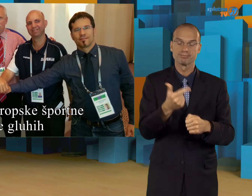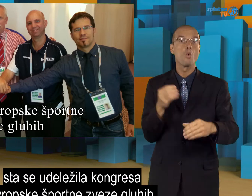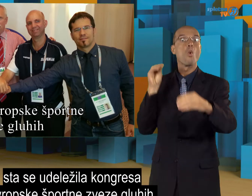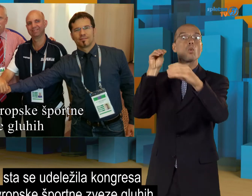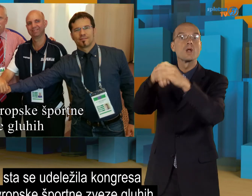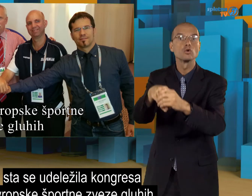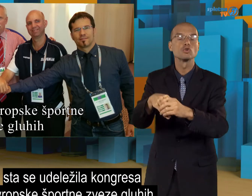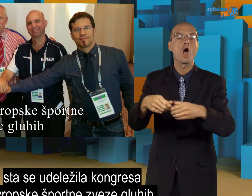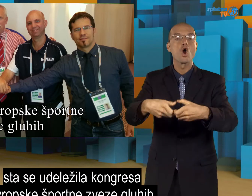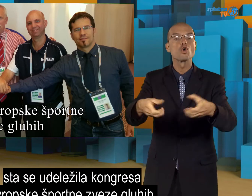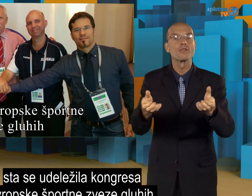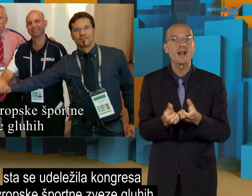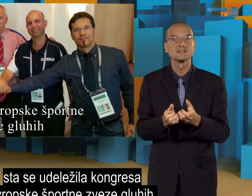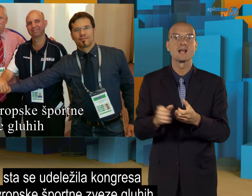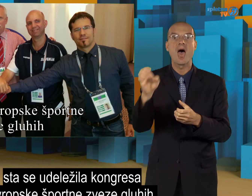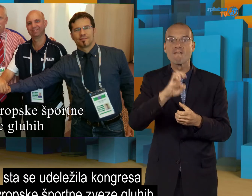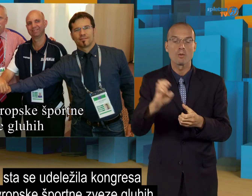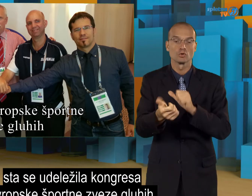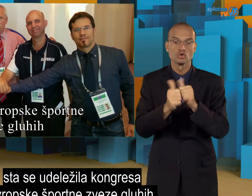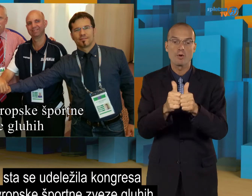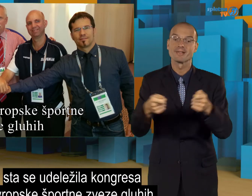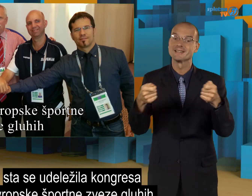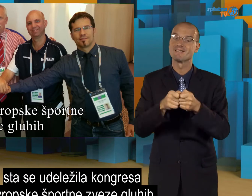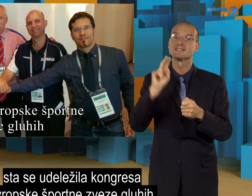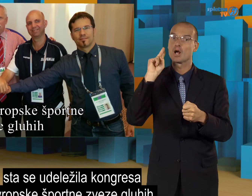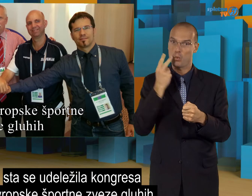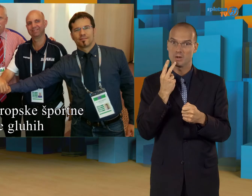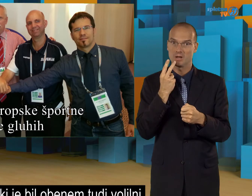kongresa Evropske športne zveze gluhih, ki je bil obenem tudi volilni.